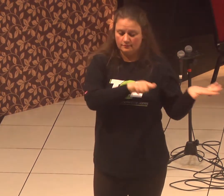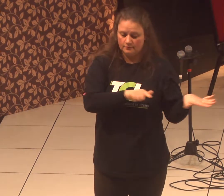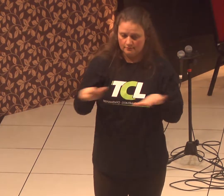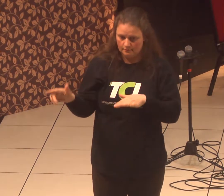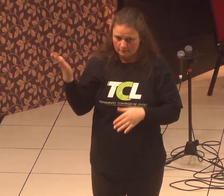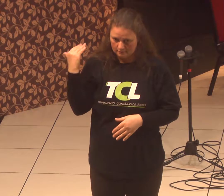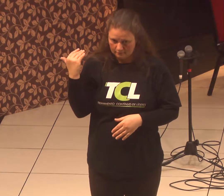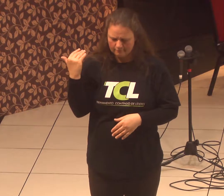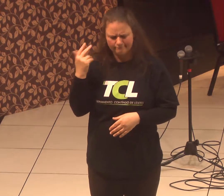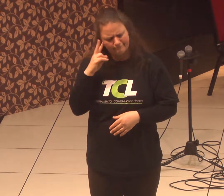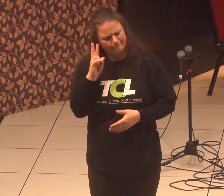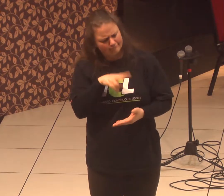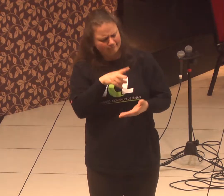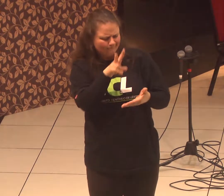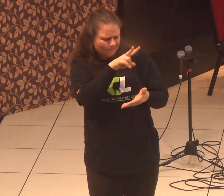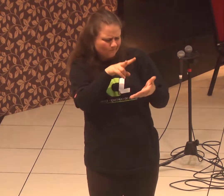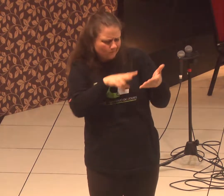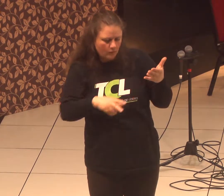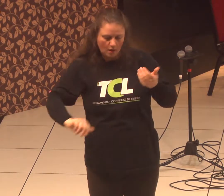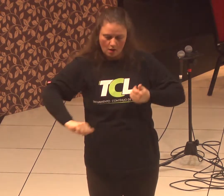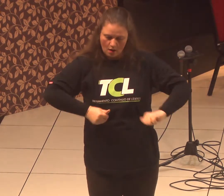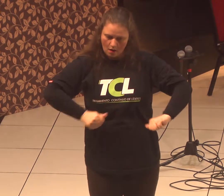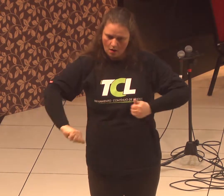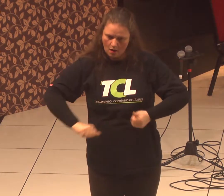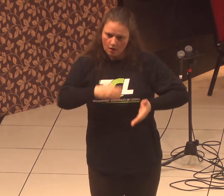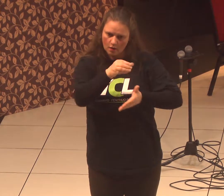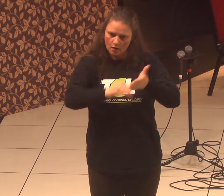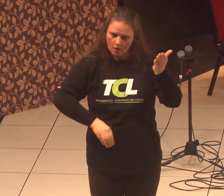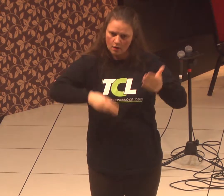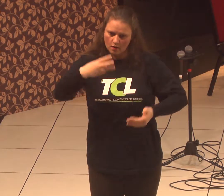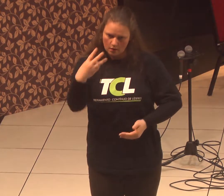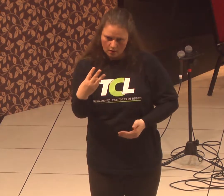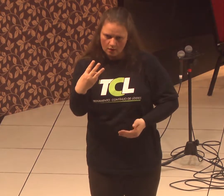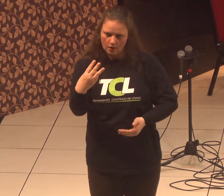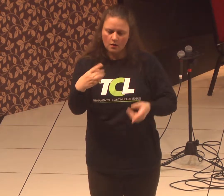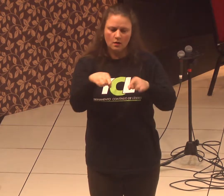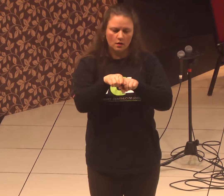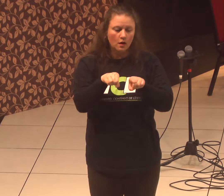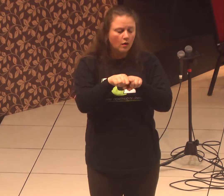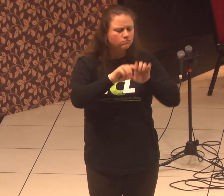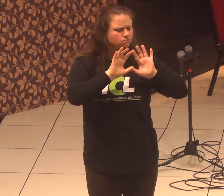3, a gente começou a ver, a partir da ministração de cura,